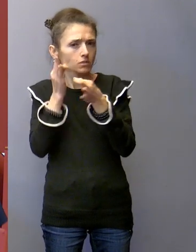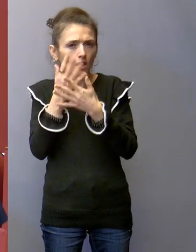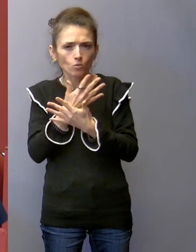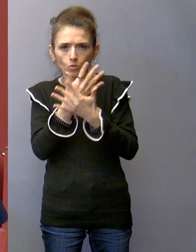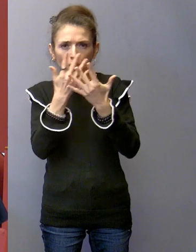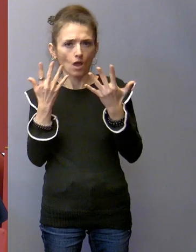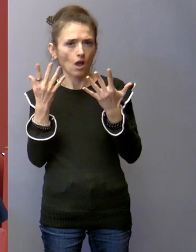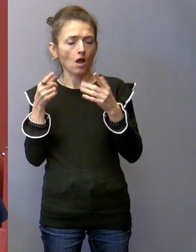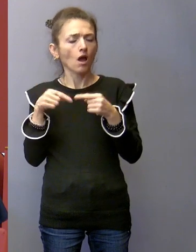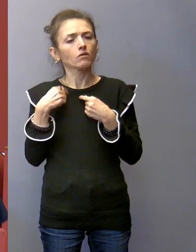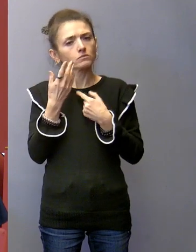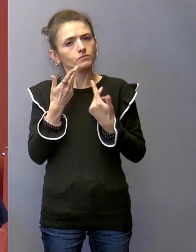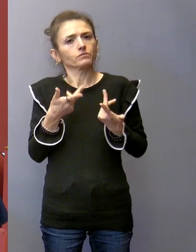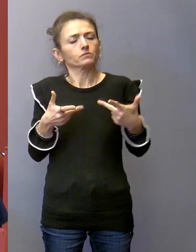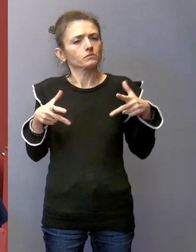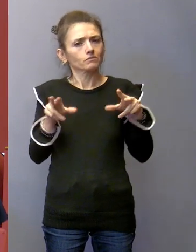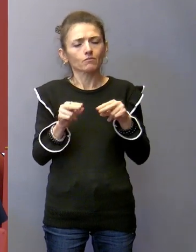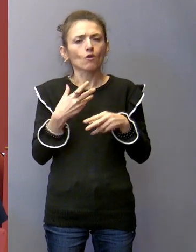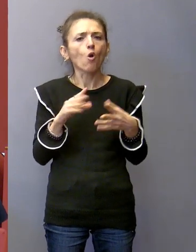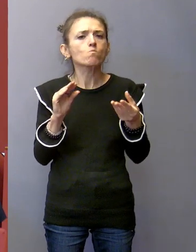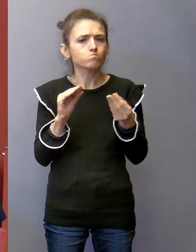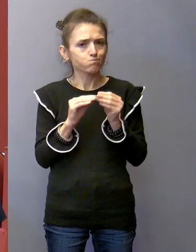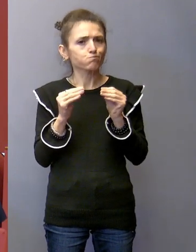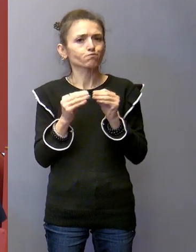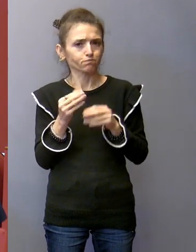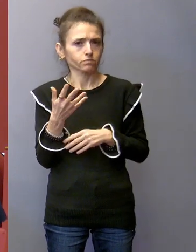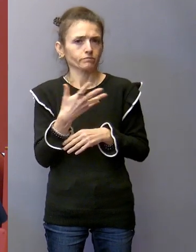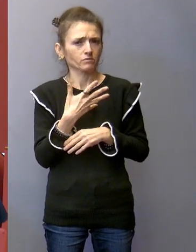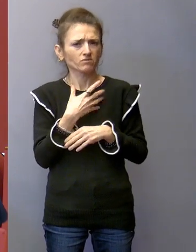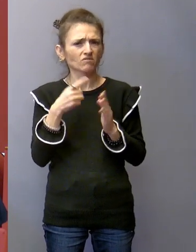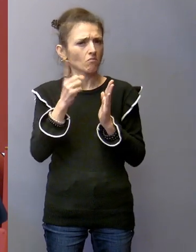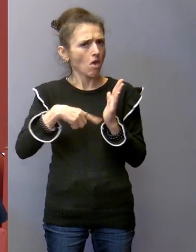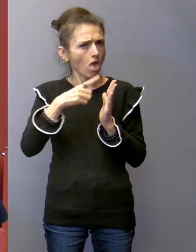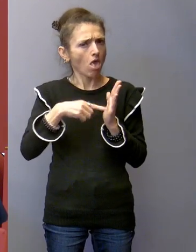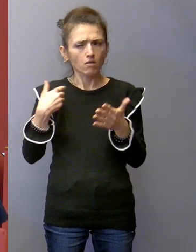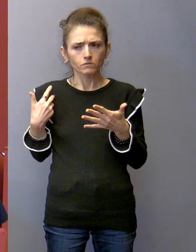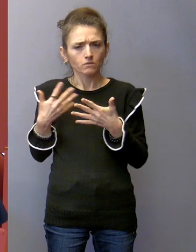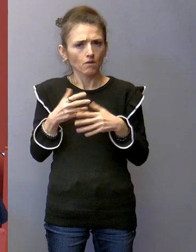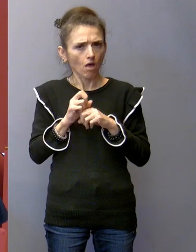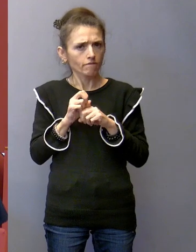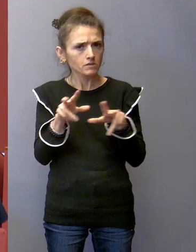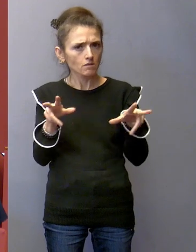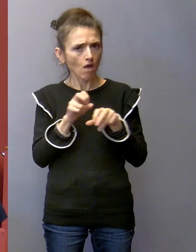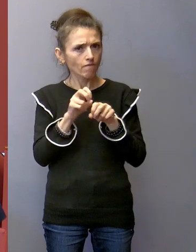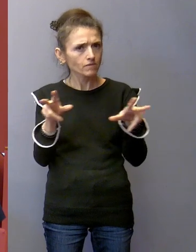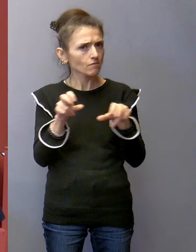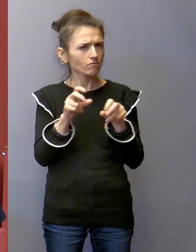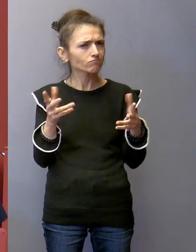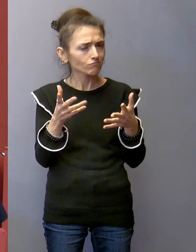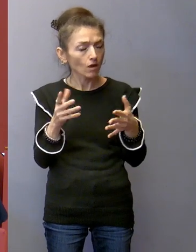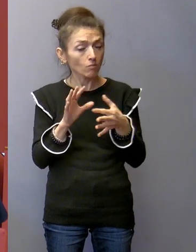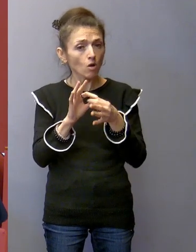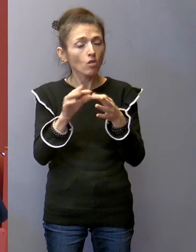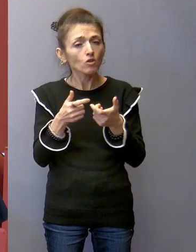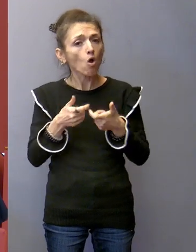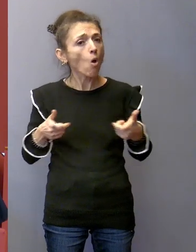credo che ci sia un problema di fondo noi sono mesi che lo denunciamo sulla funzionamento delle commissioni sul